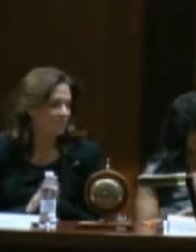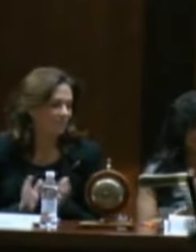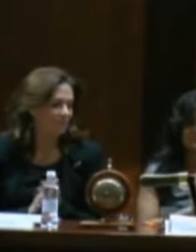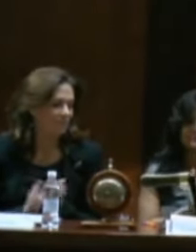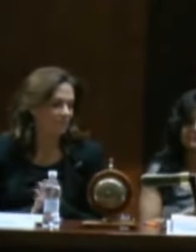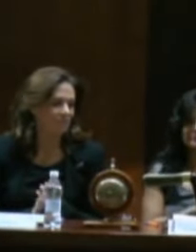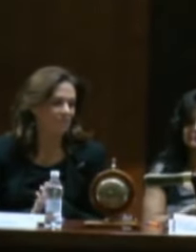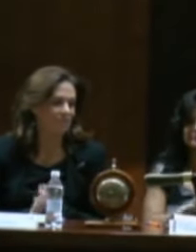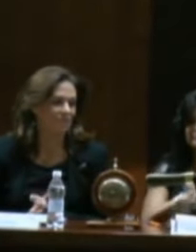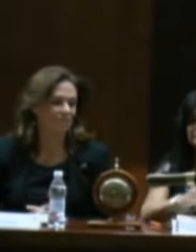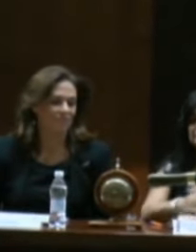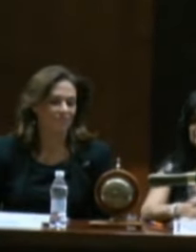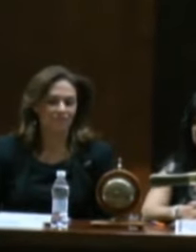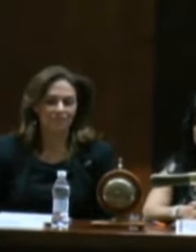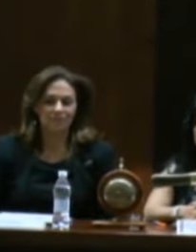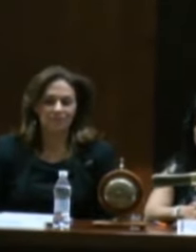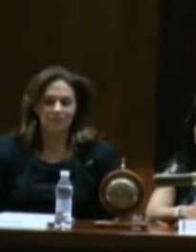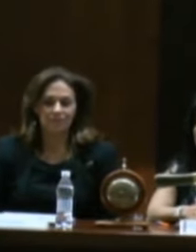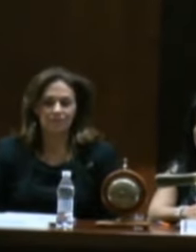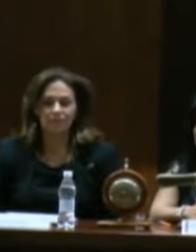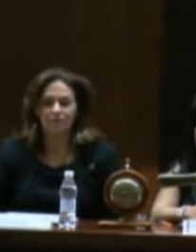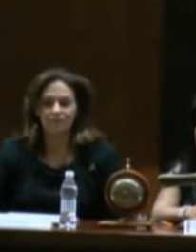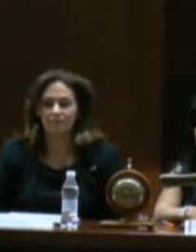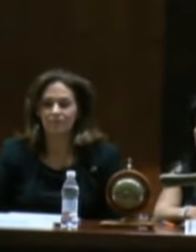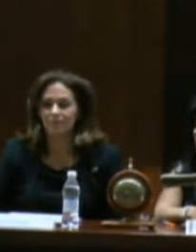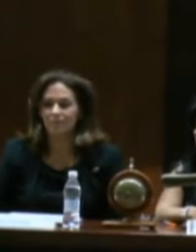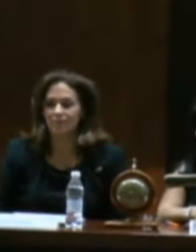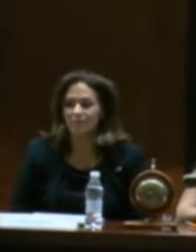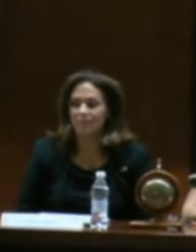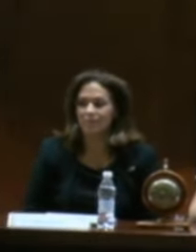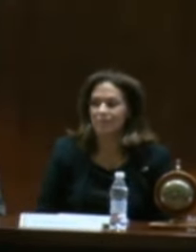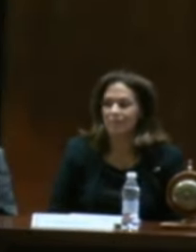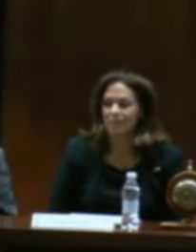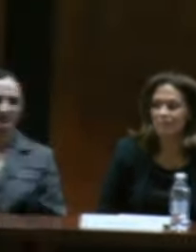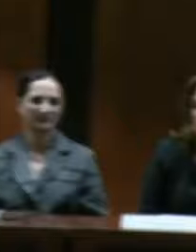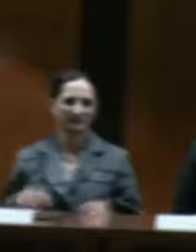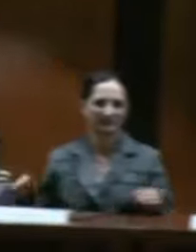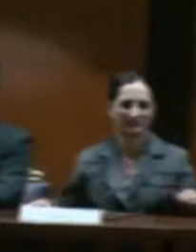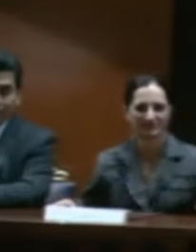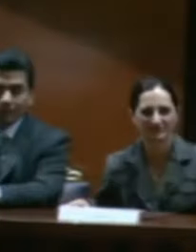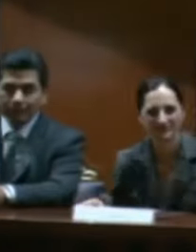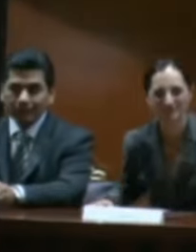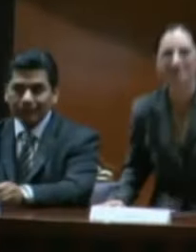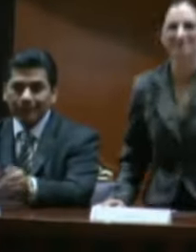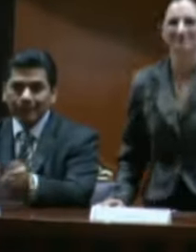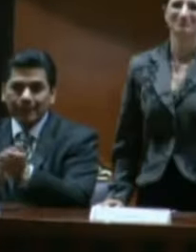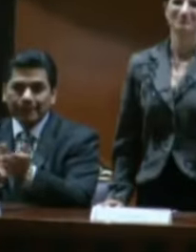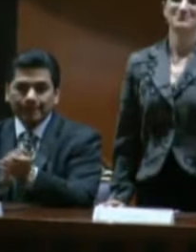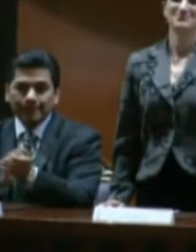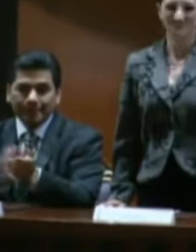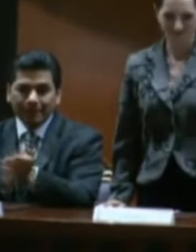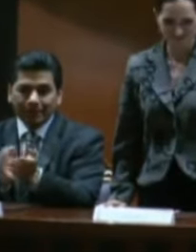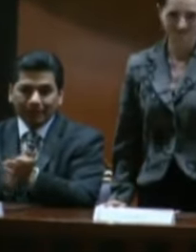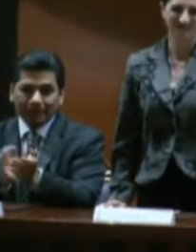programas y recibimos con mucho gusto a Natalia lacet directora ejecutiva de